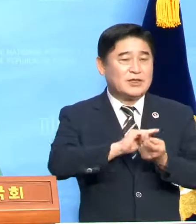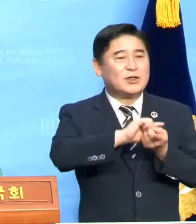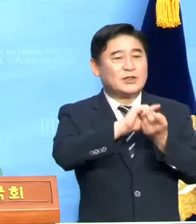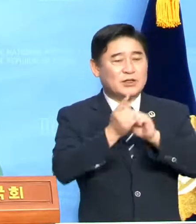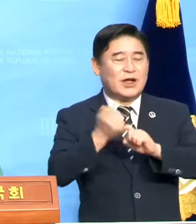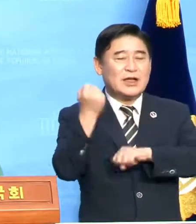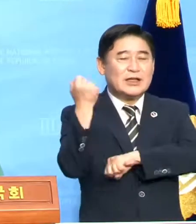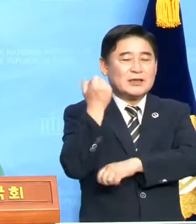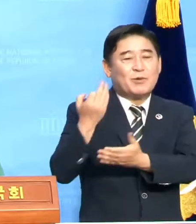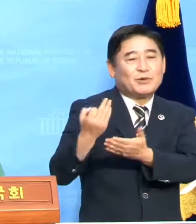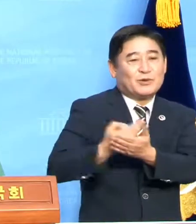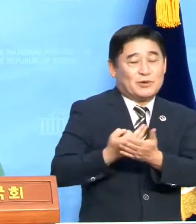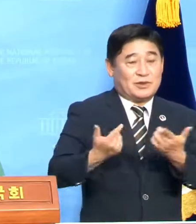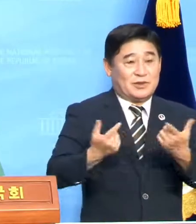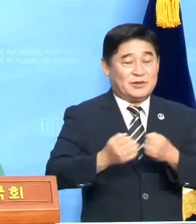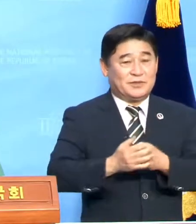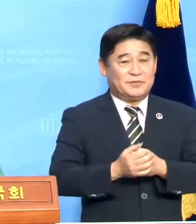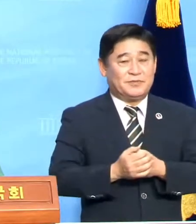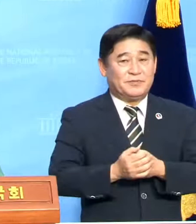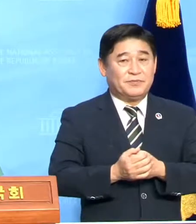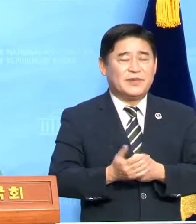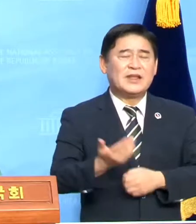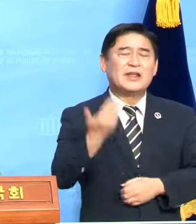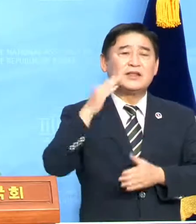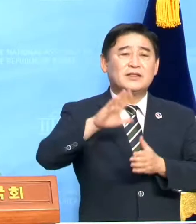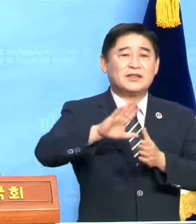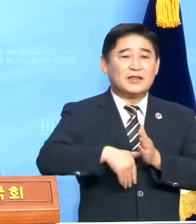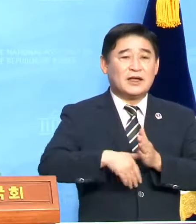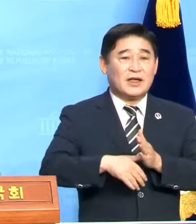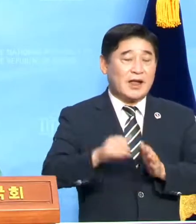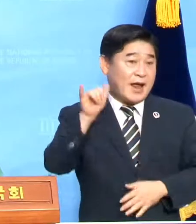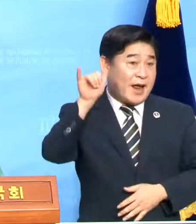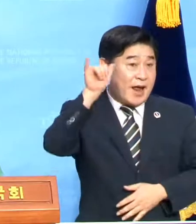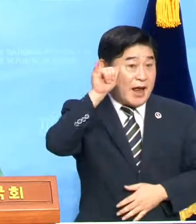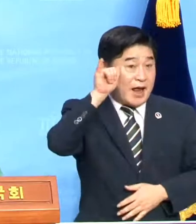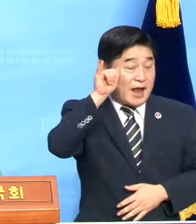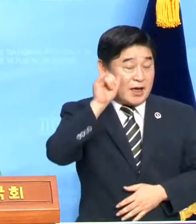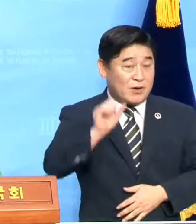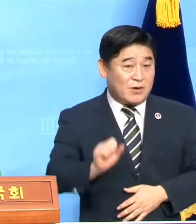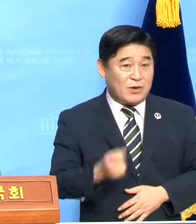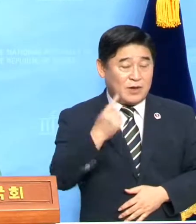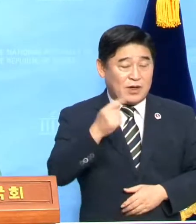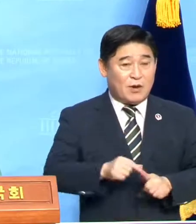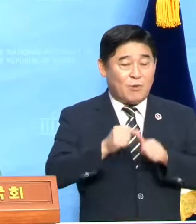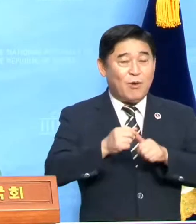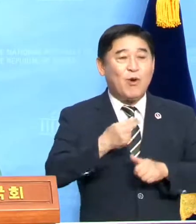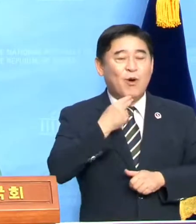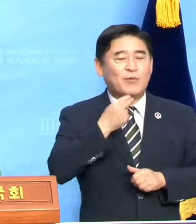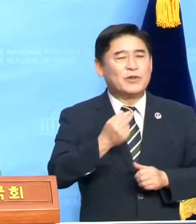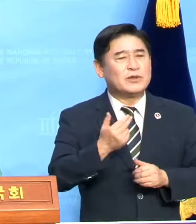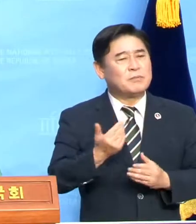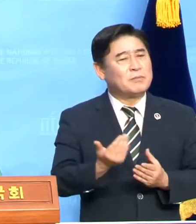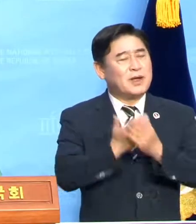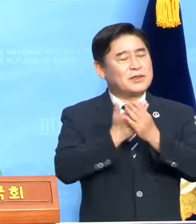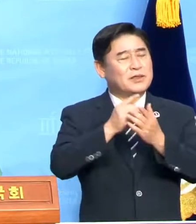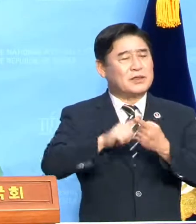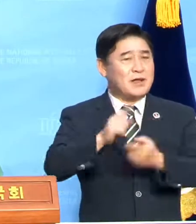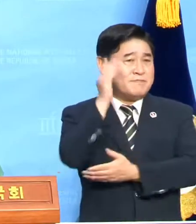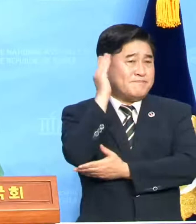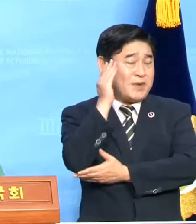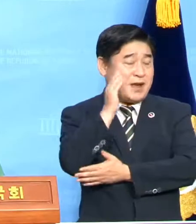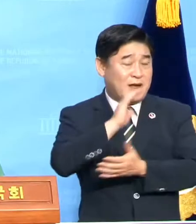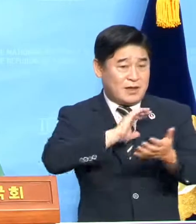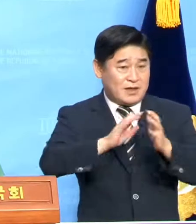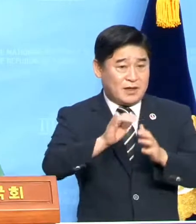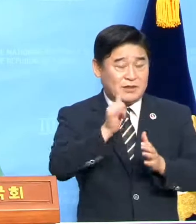기본소득 이었읍니다 어 당시에는 인공지능으로 인한 2 고용없는 성장 에 대한 이야기가 나왔고